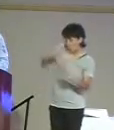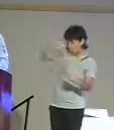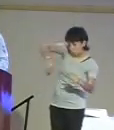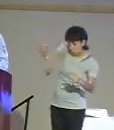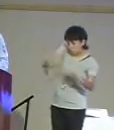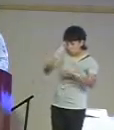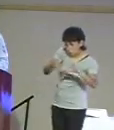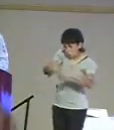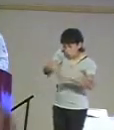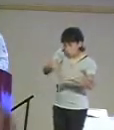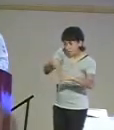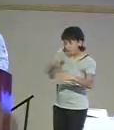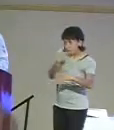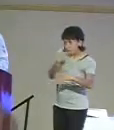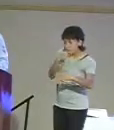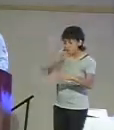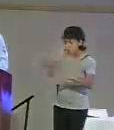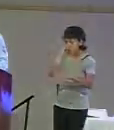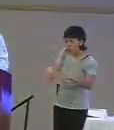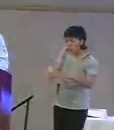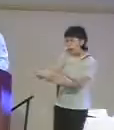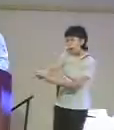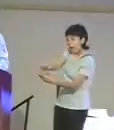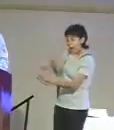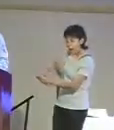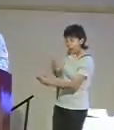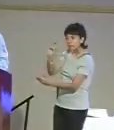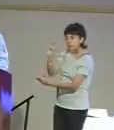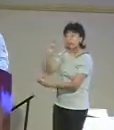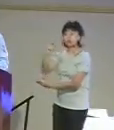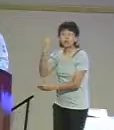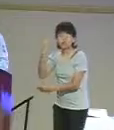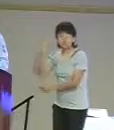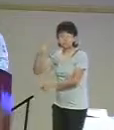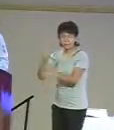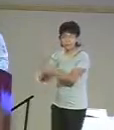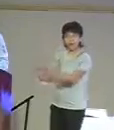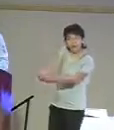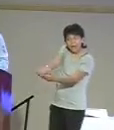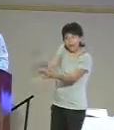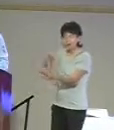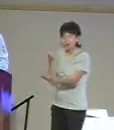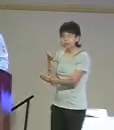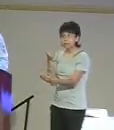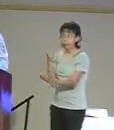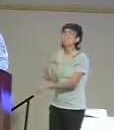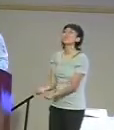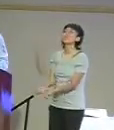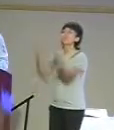antes de las 32 semanas de gestación es de